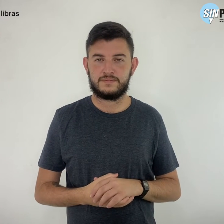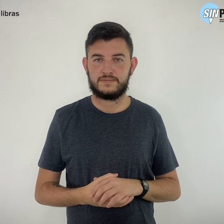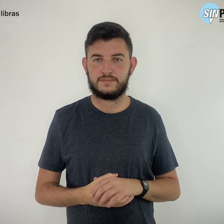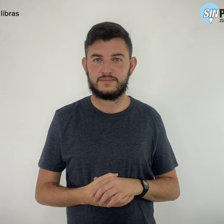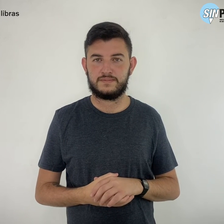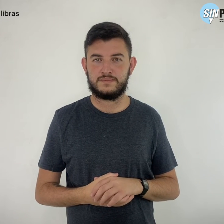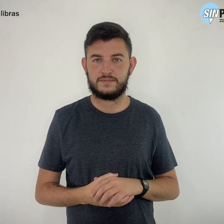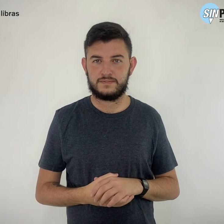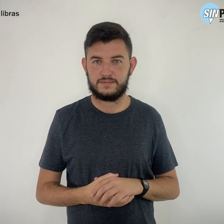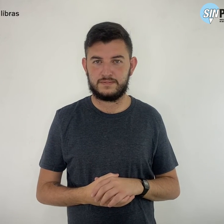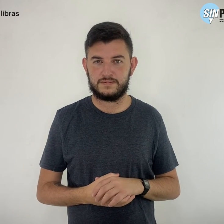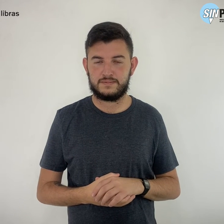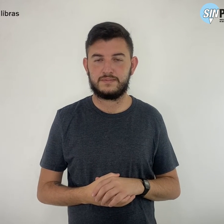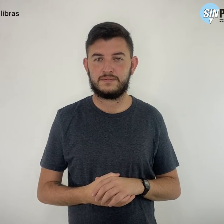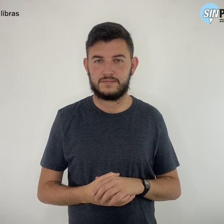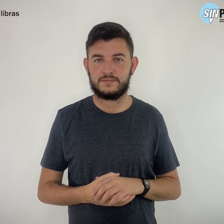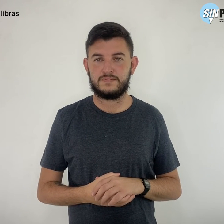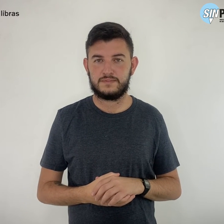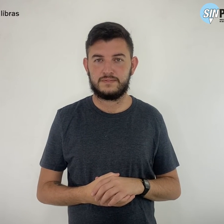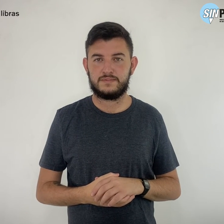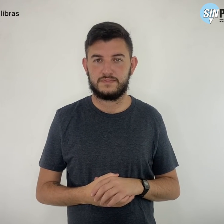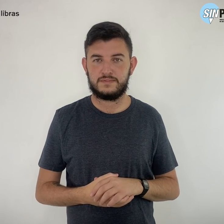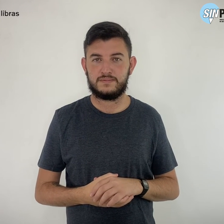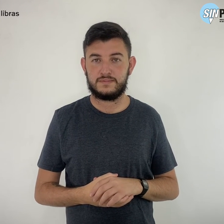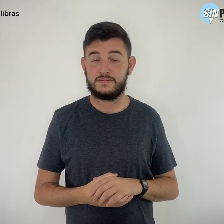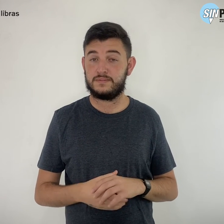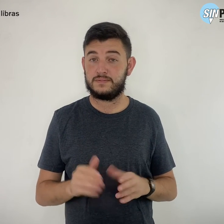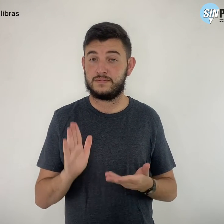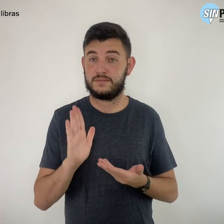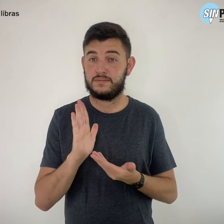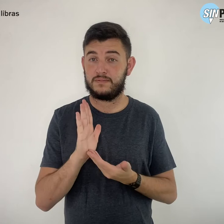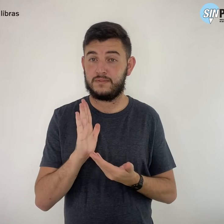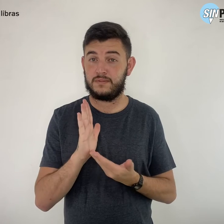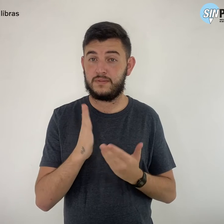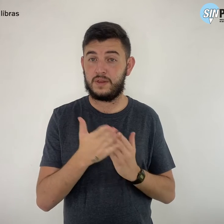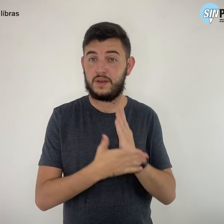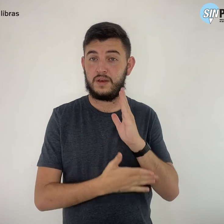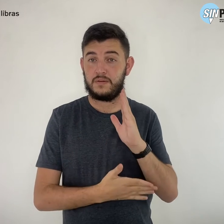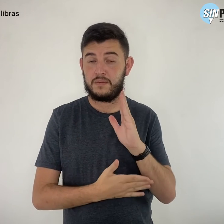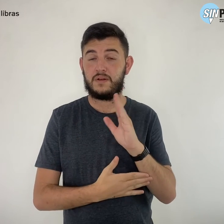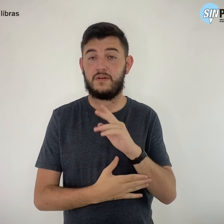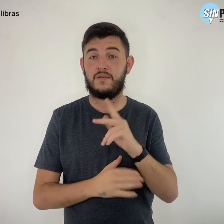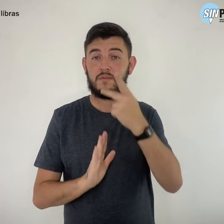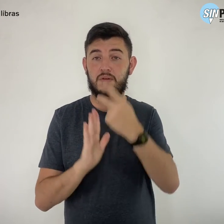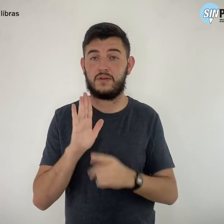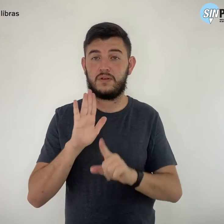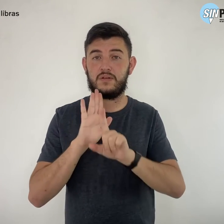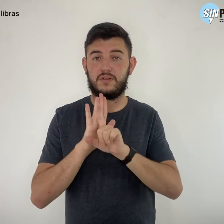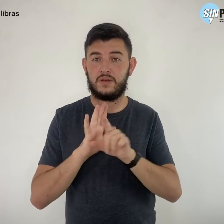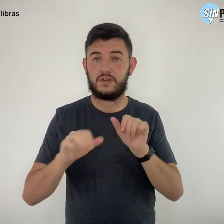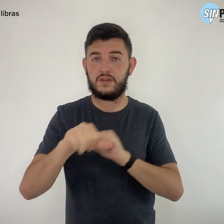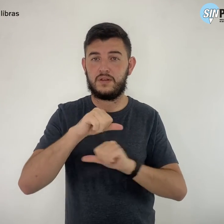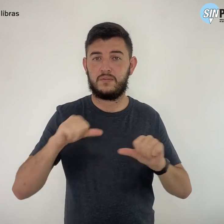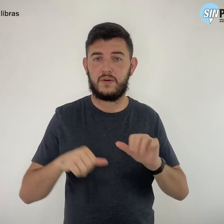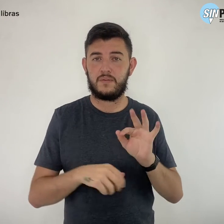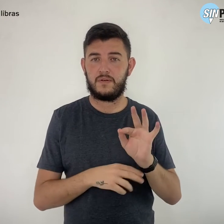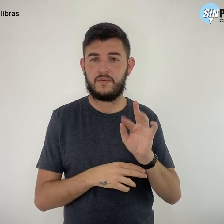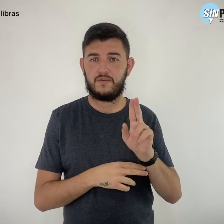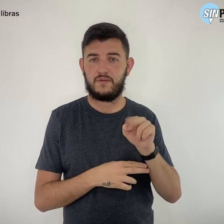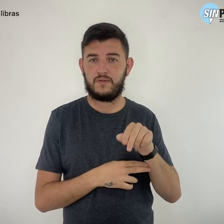Câmara aprova PL que transforma Fundeb em balcão de negócios. Dezembro de 2021